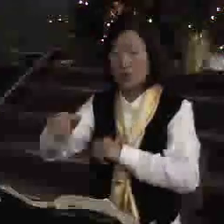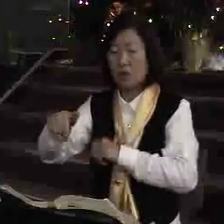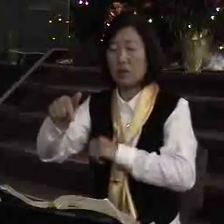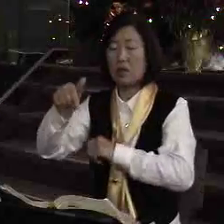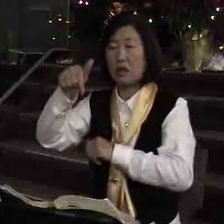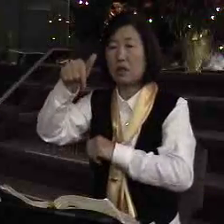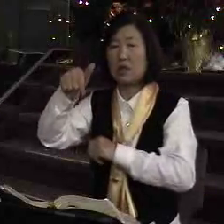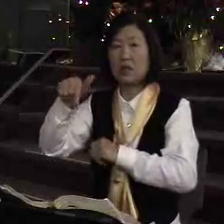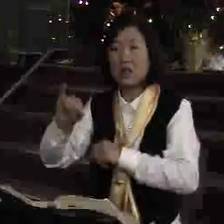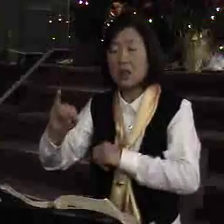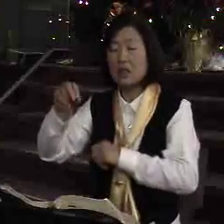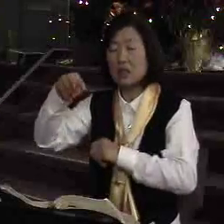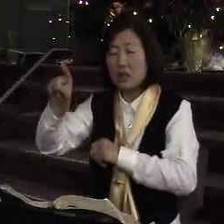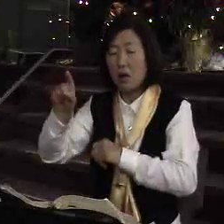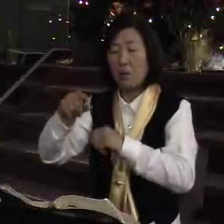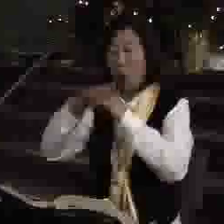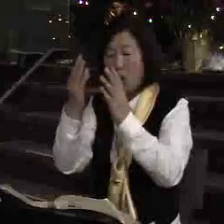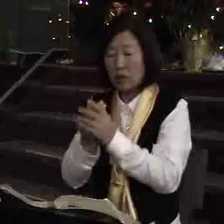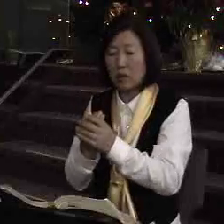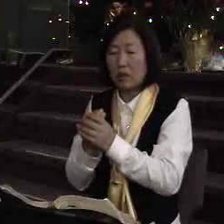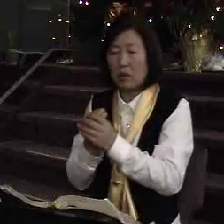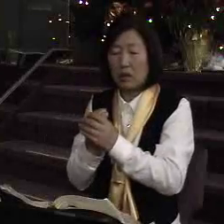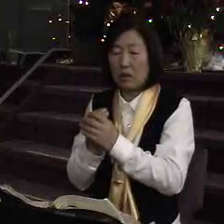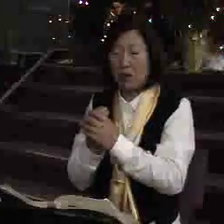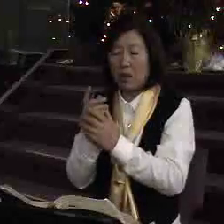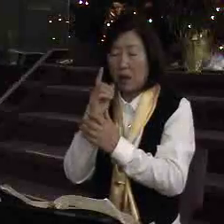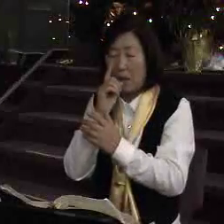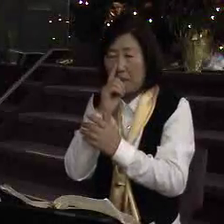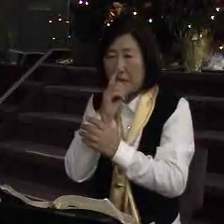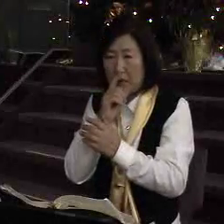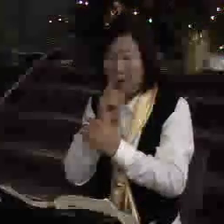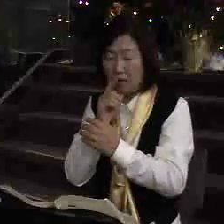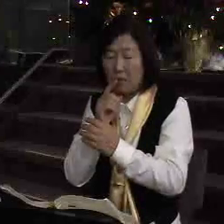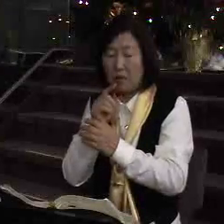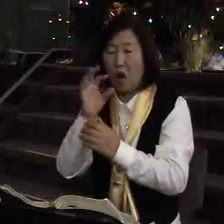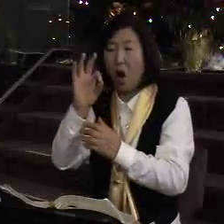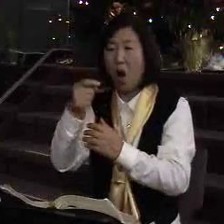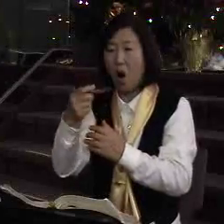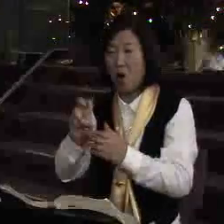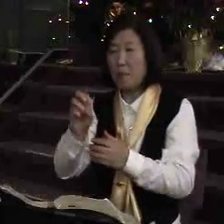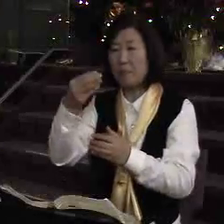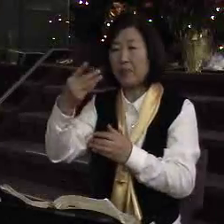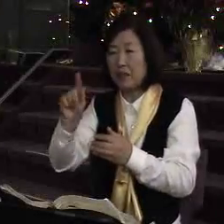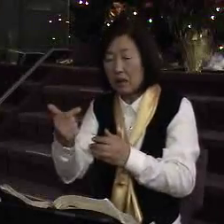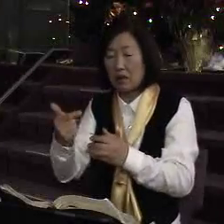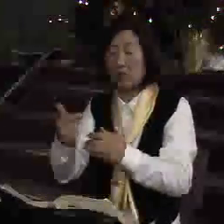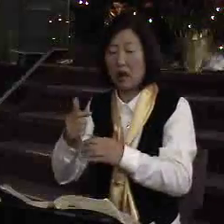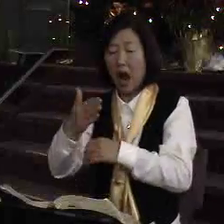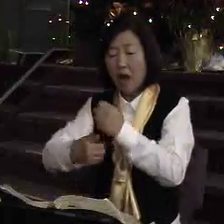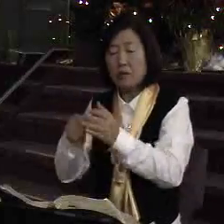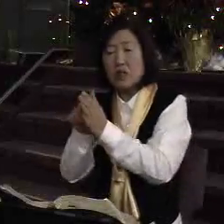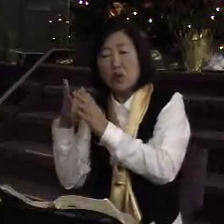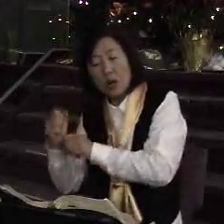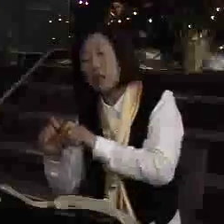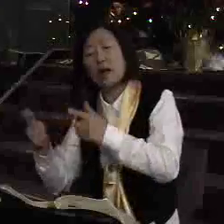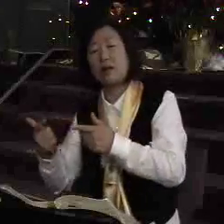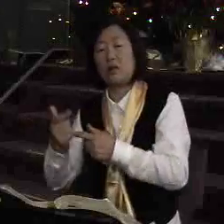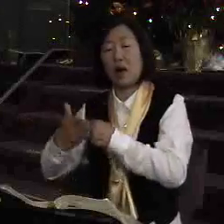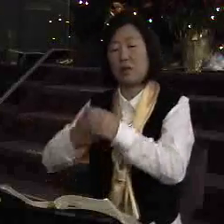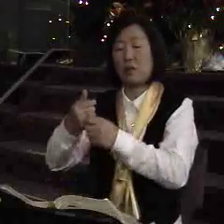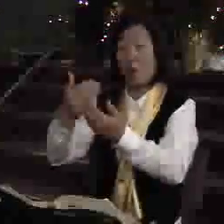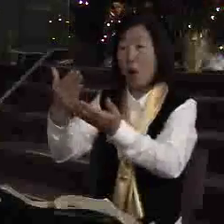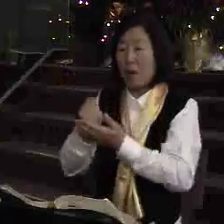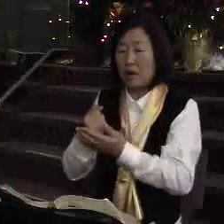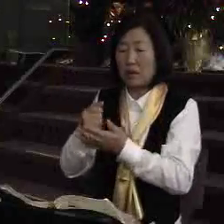계속 구하는 자들은 음란하고 악한 백성들이다. 하나님을 신뢰하는 게 아니라 하나님께로부터